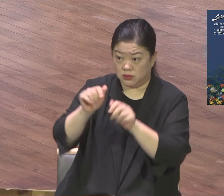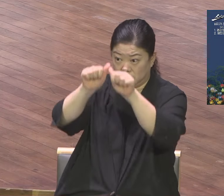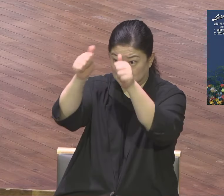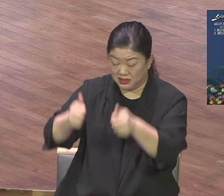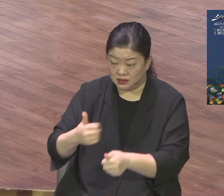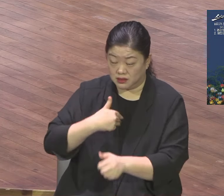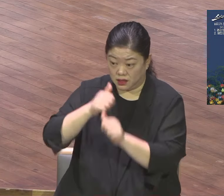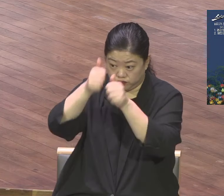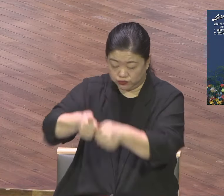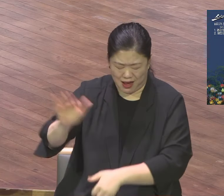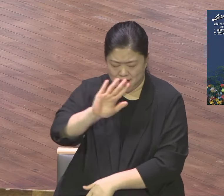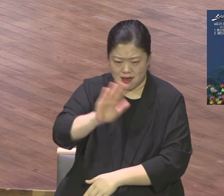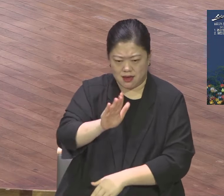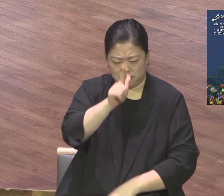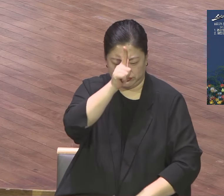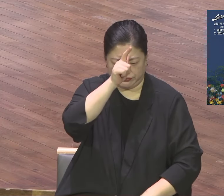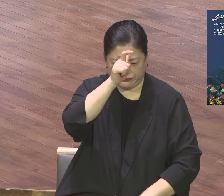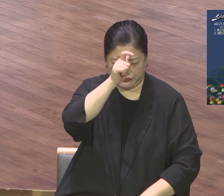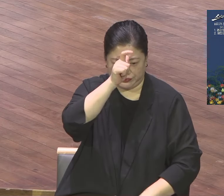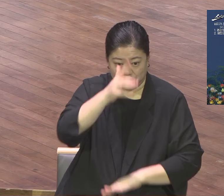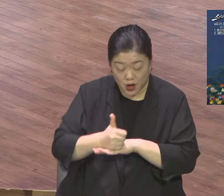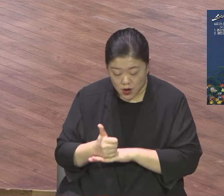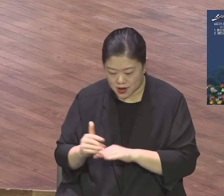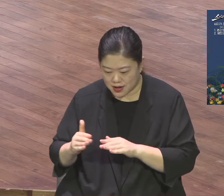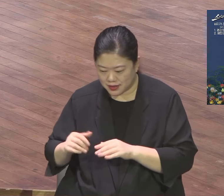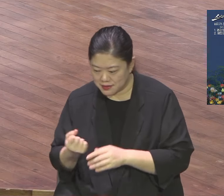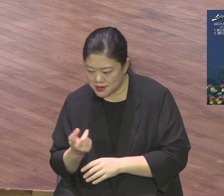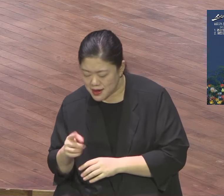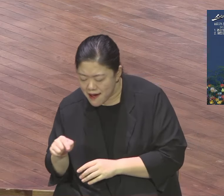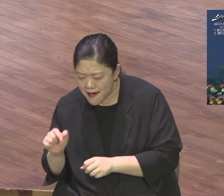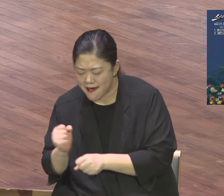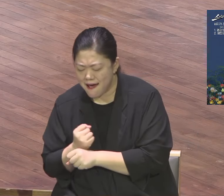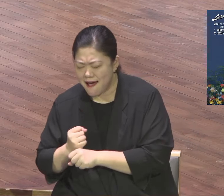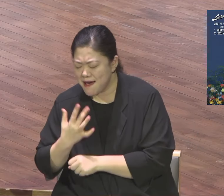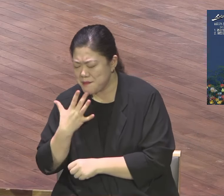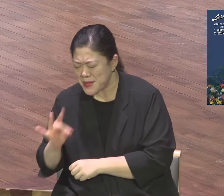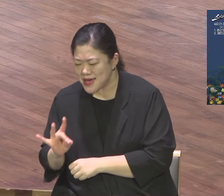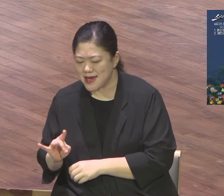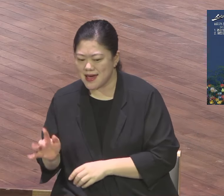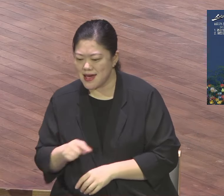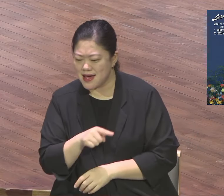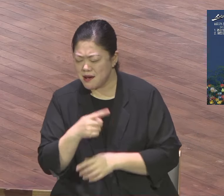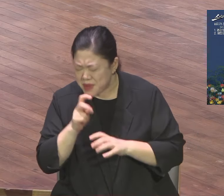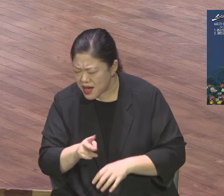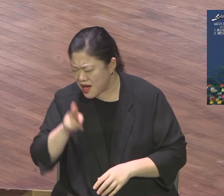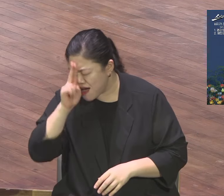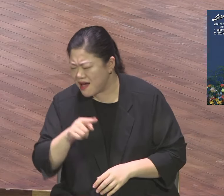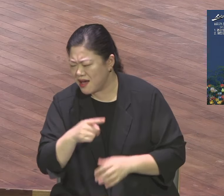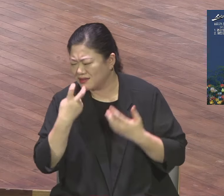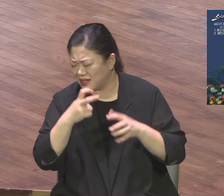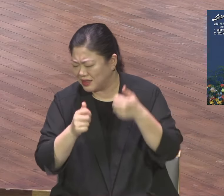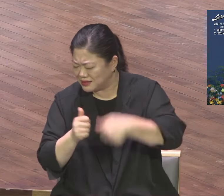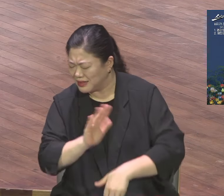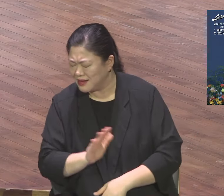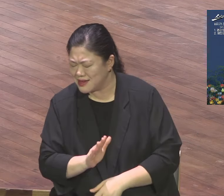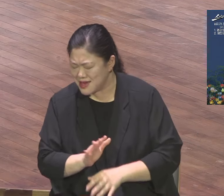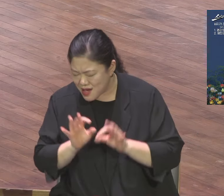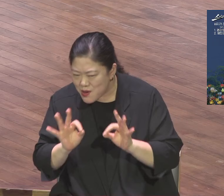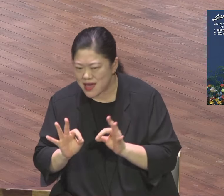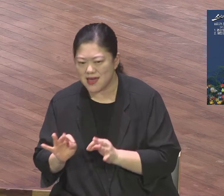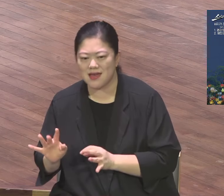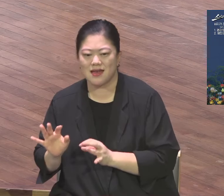안 했습니다. 자기도 계획대로 딱 된 거예요. 왕이 이걸 알고 불렀습니다. 사실을